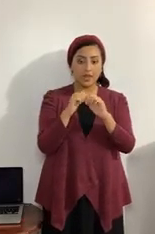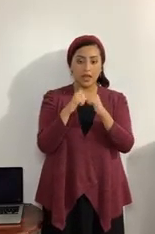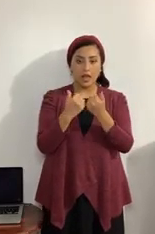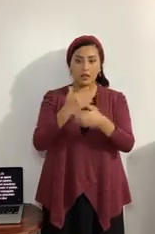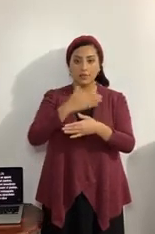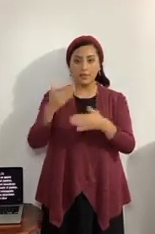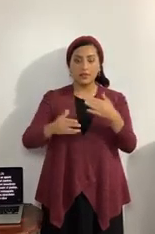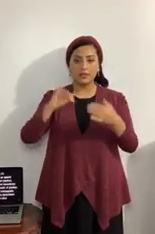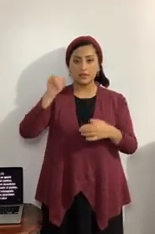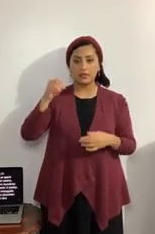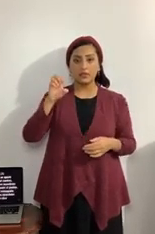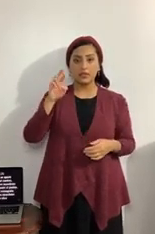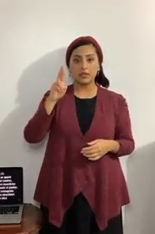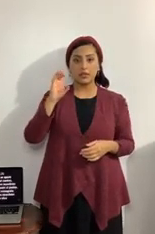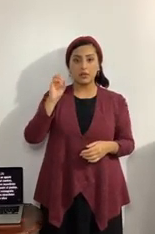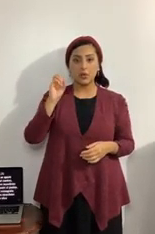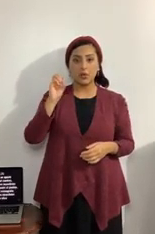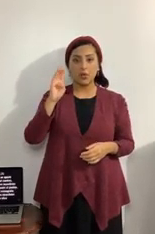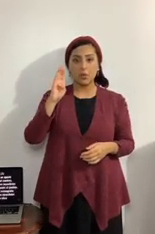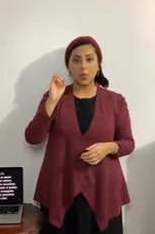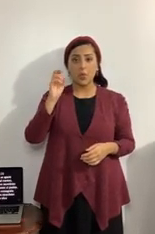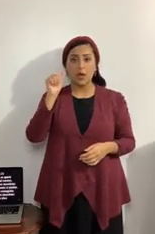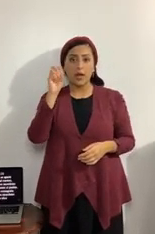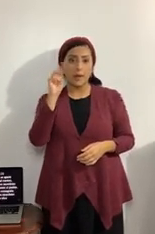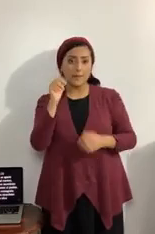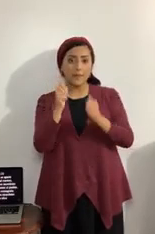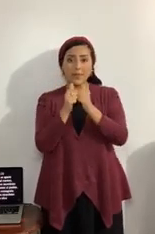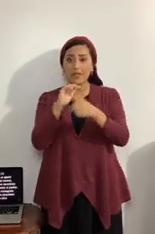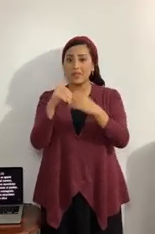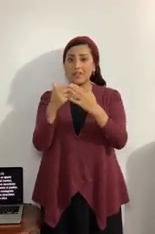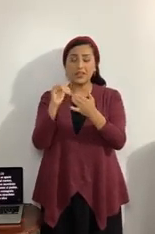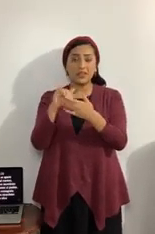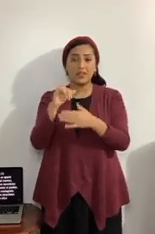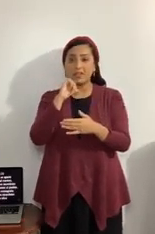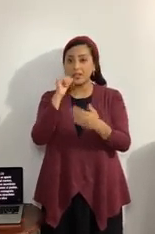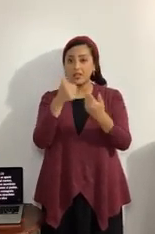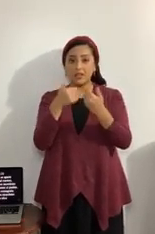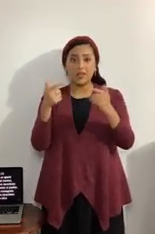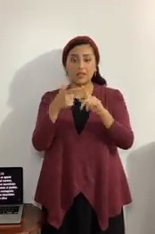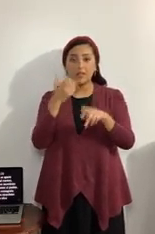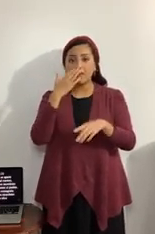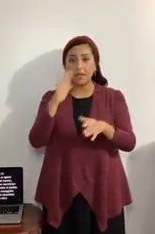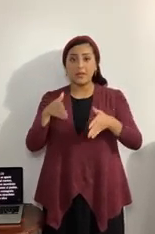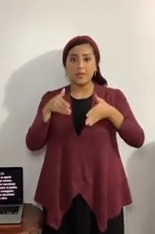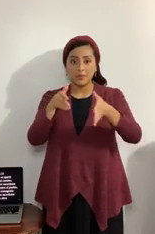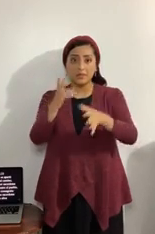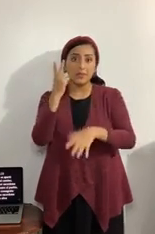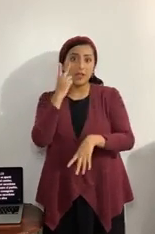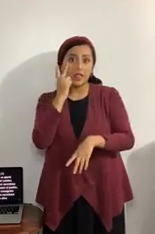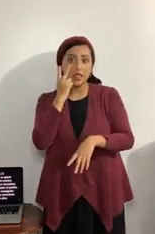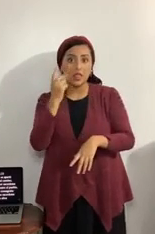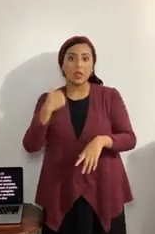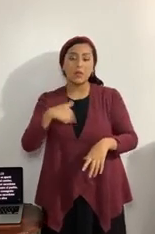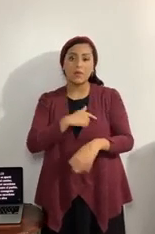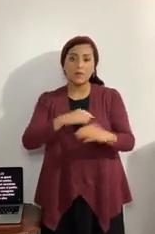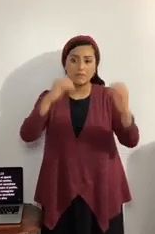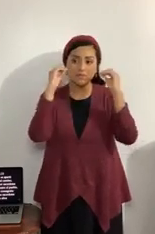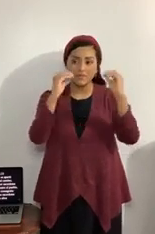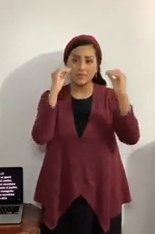Jeroboam. Con todo esto no se apartó Jeroboam de su mal camino. ¿Te das cuenta? Le estamos habla y habla y habla